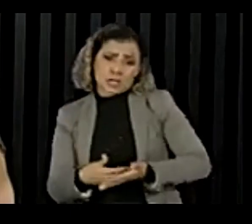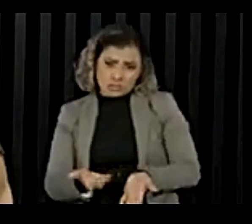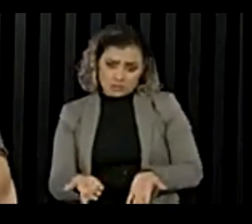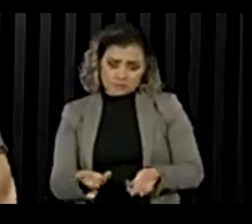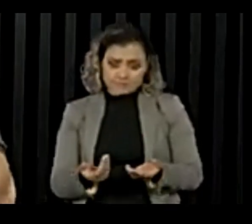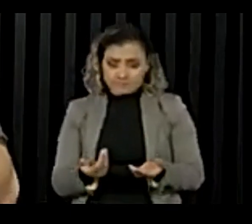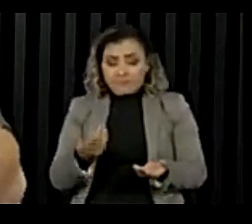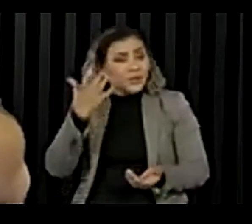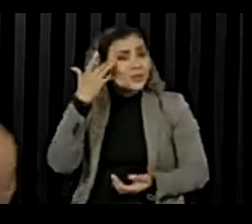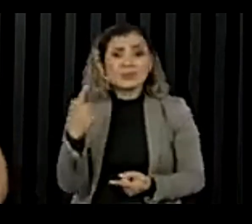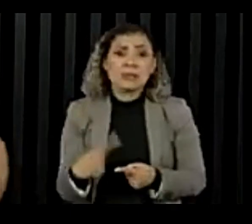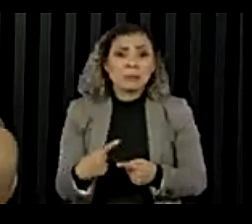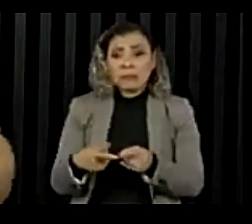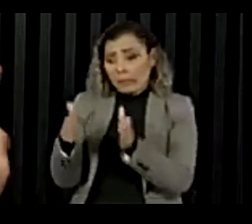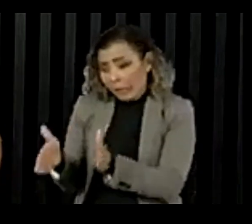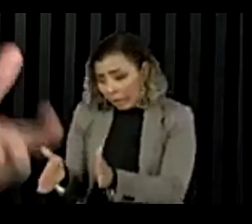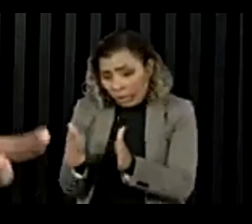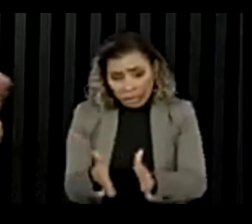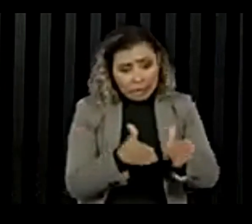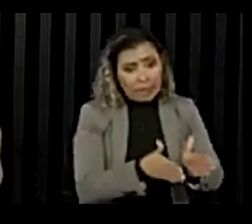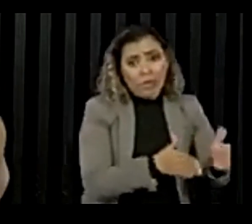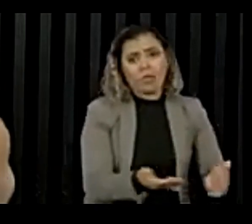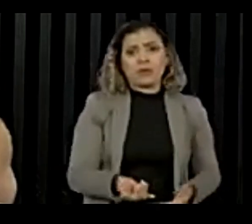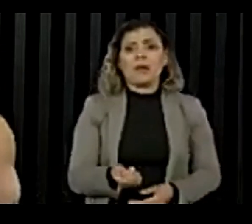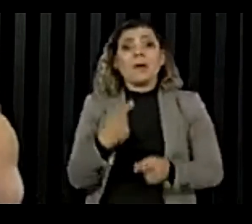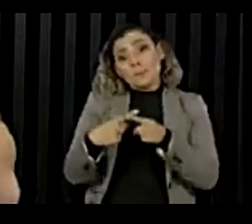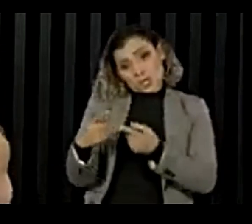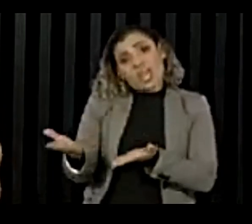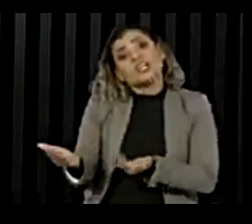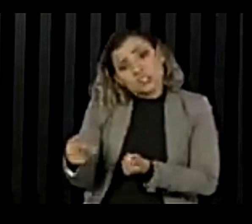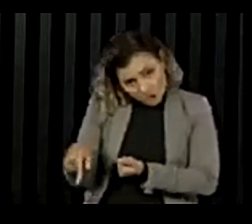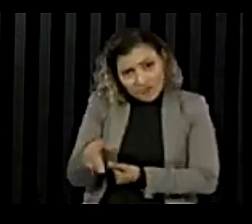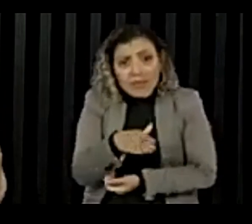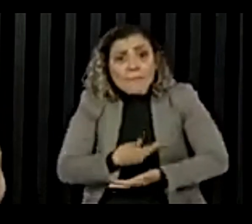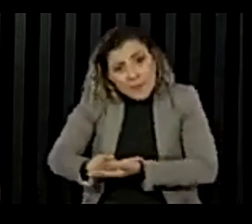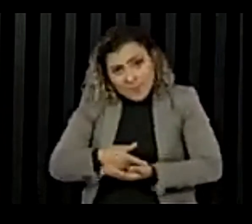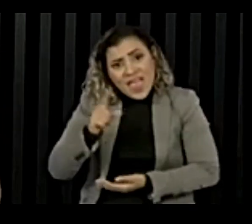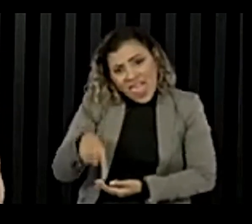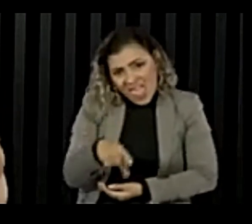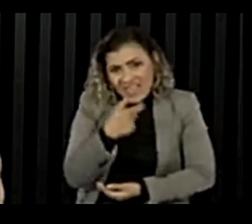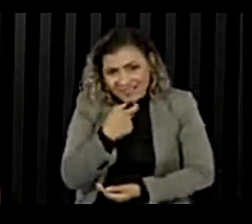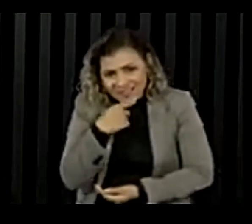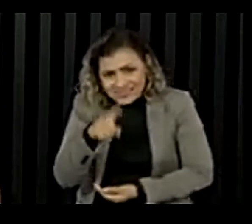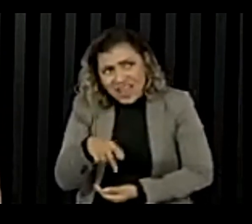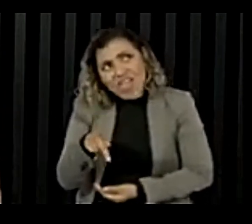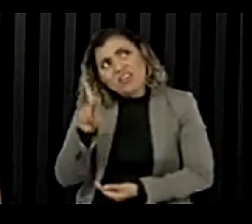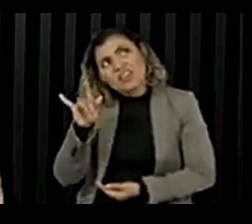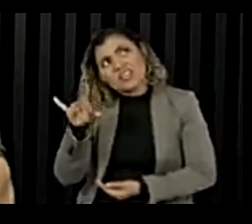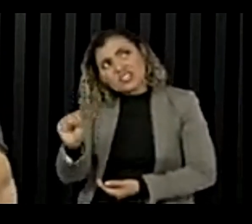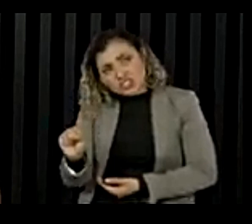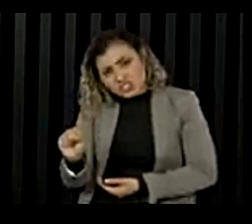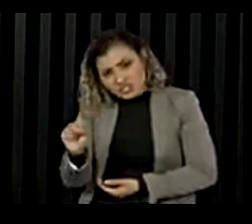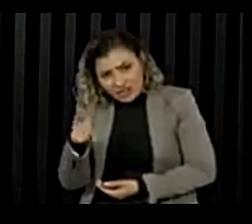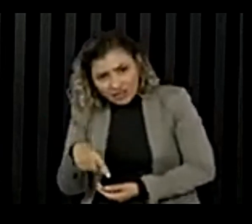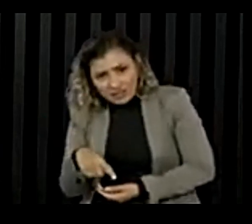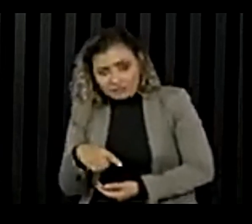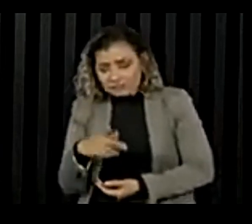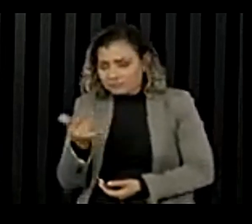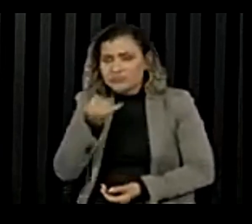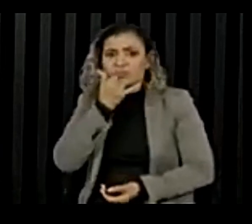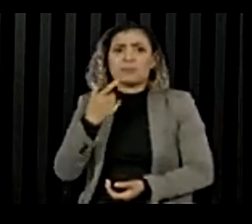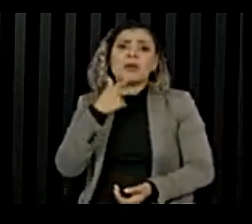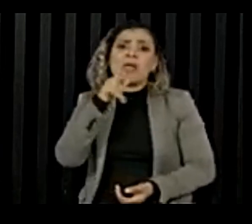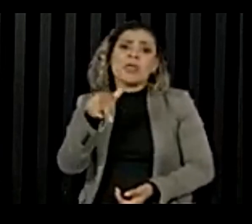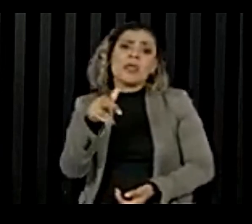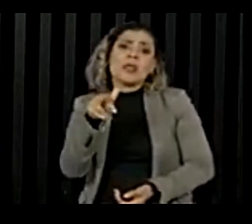por que diabos fica mais novo quando fala em inglês. Mas o kids, que seria aquela idade pré-escolar, que hoje é a idade que o meu